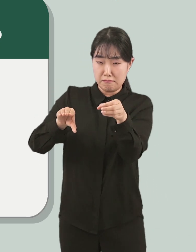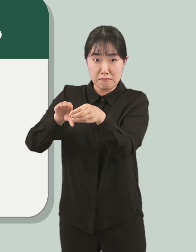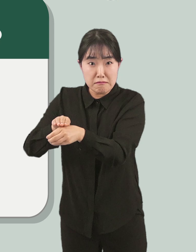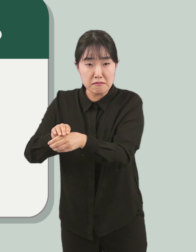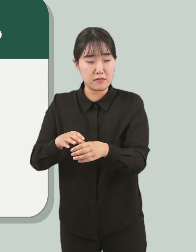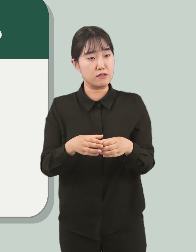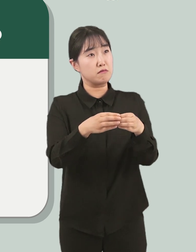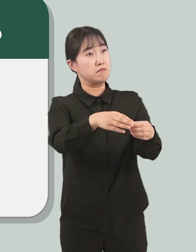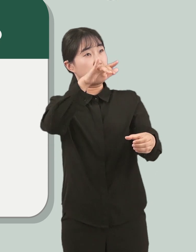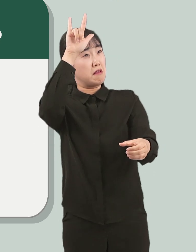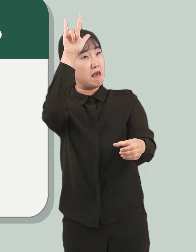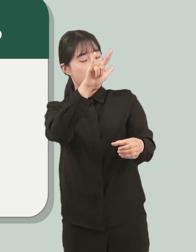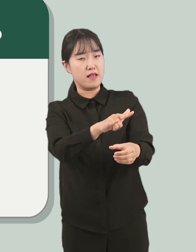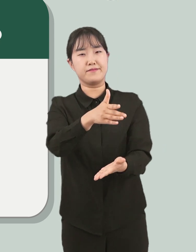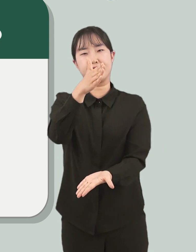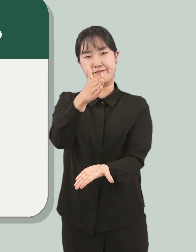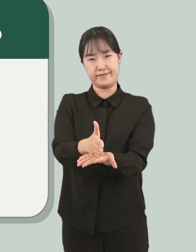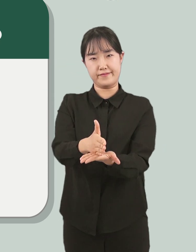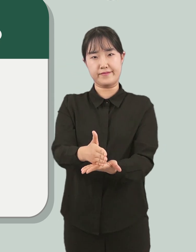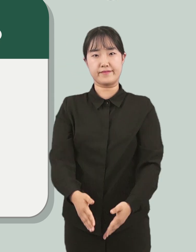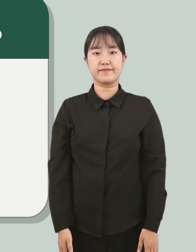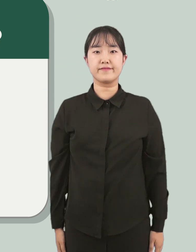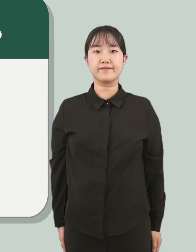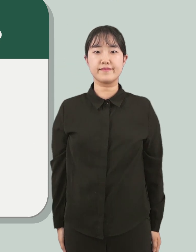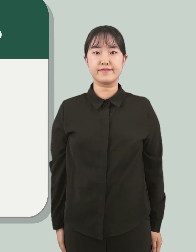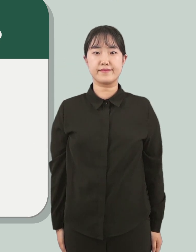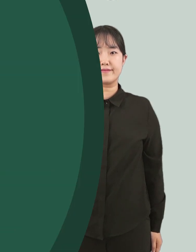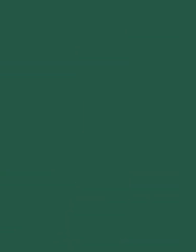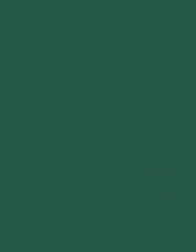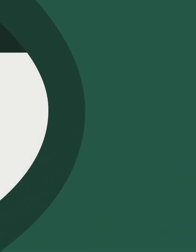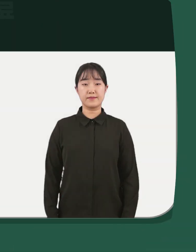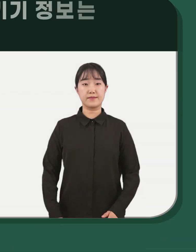중에는 자외선 노출을 피해야 합니다.